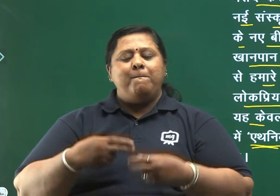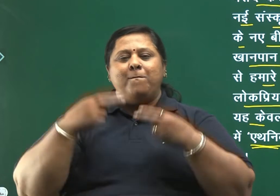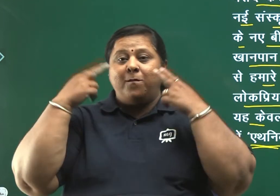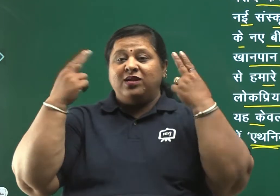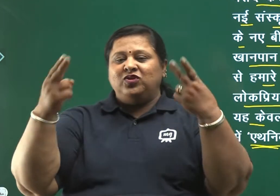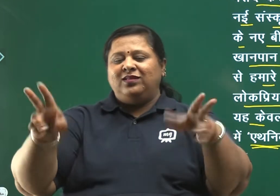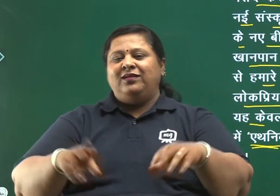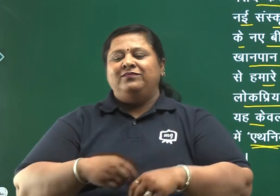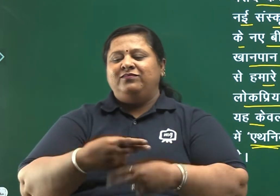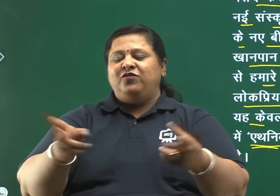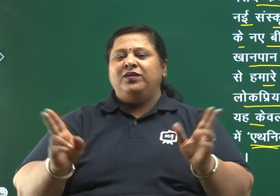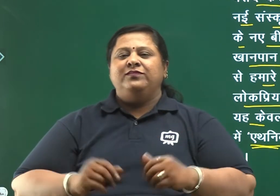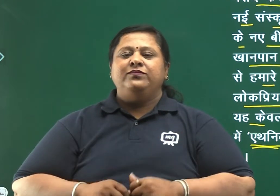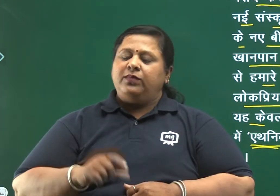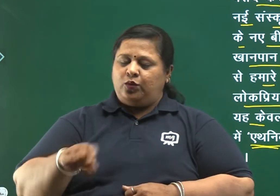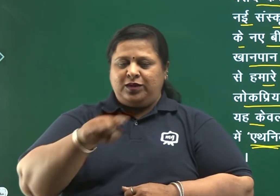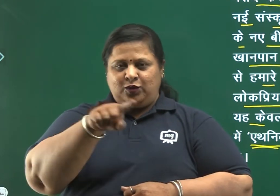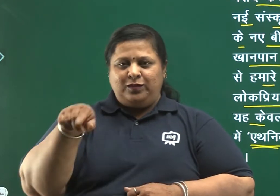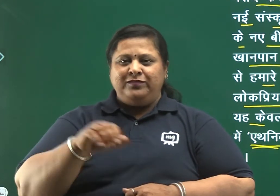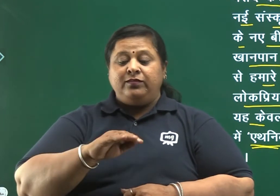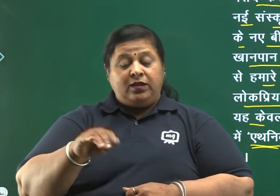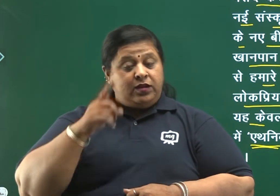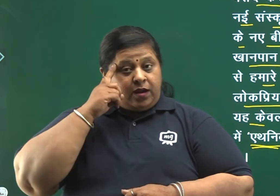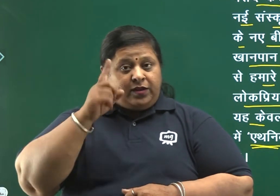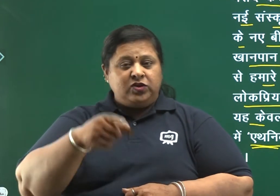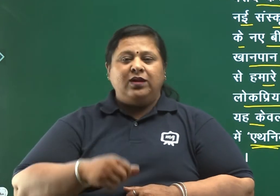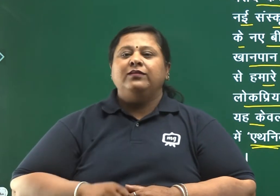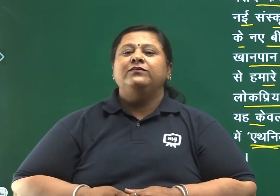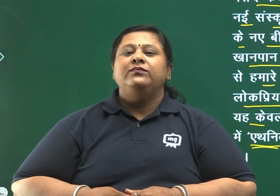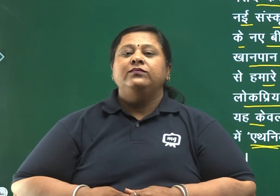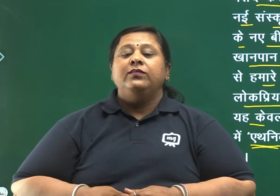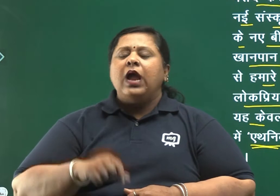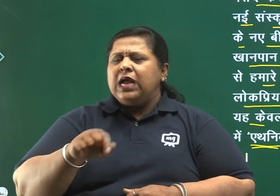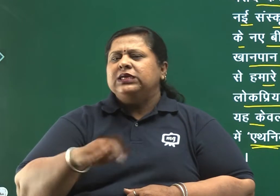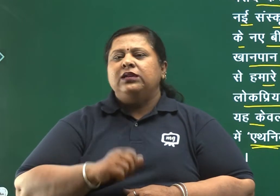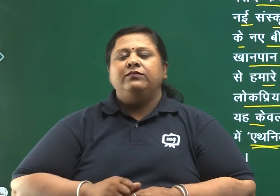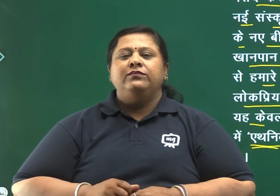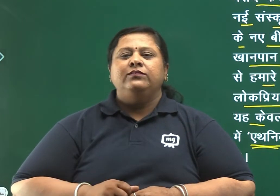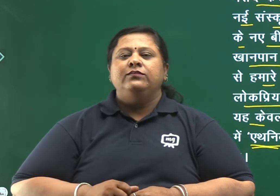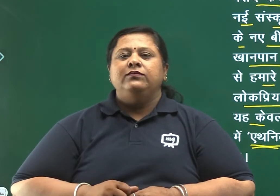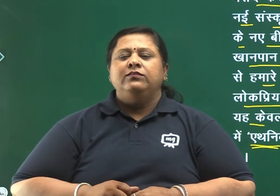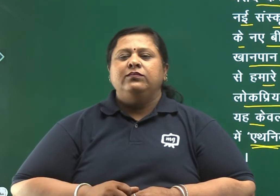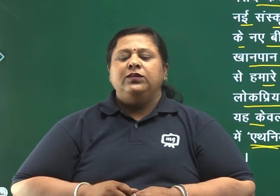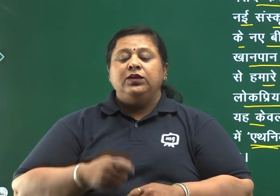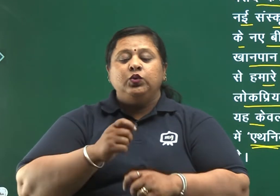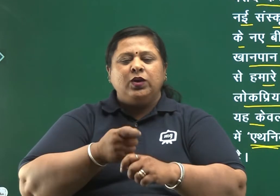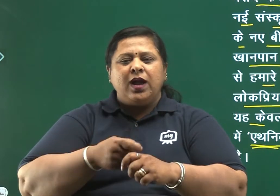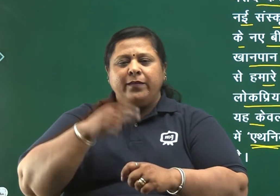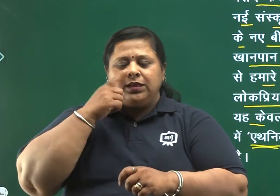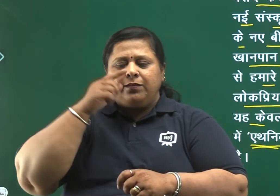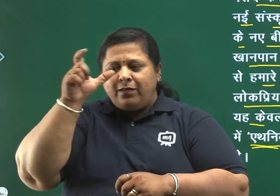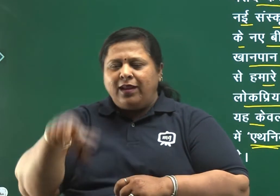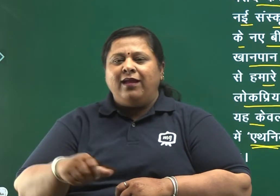प्रचलित है। तो बच्चों, ये हमने जाना कि आजकल जो कामकाजी महिलाएं